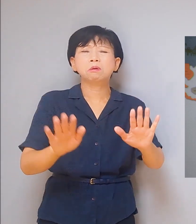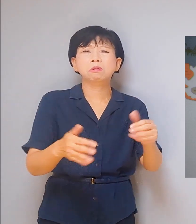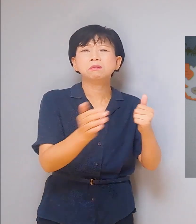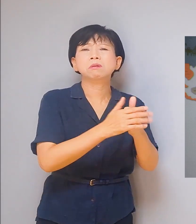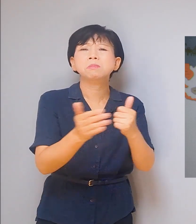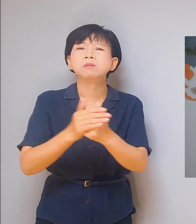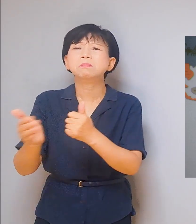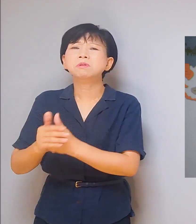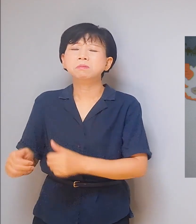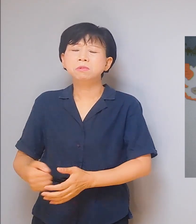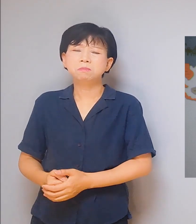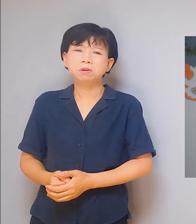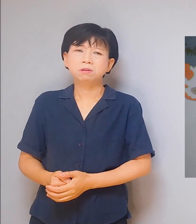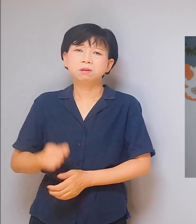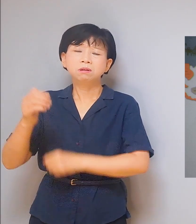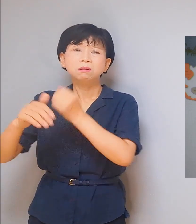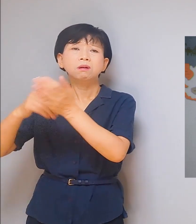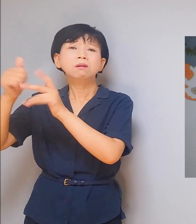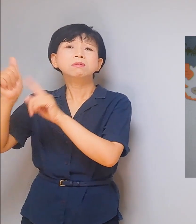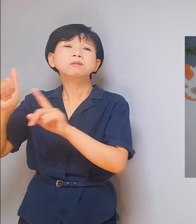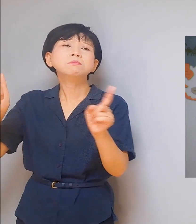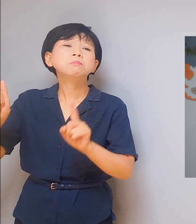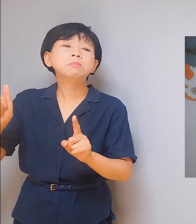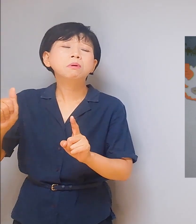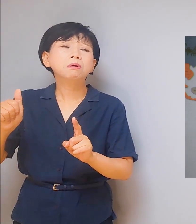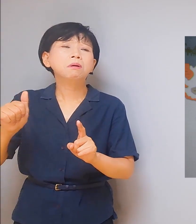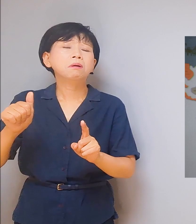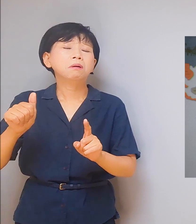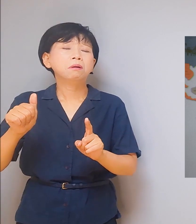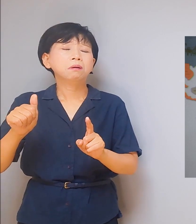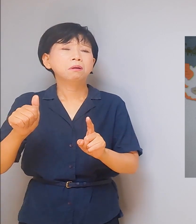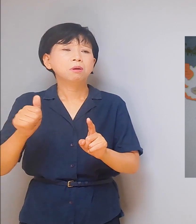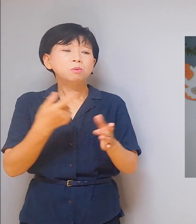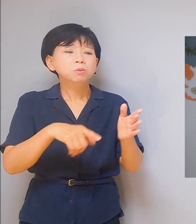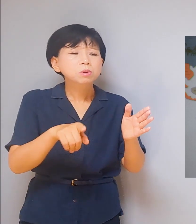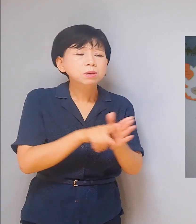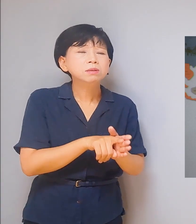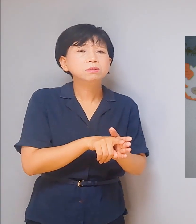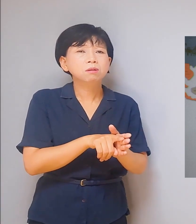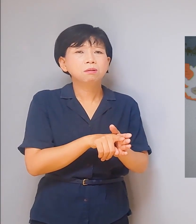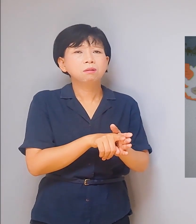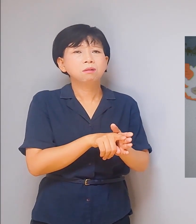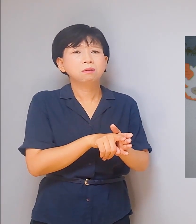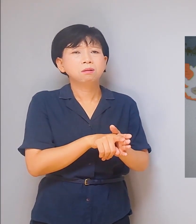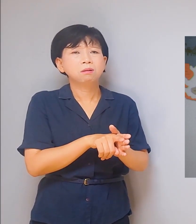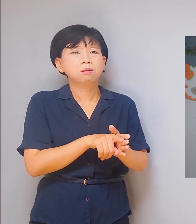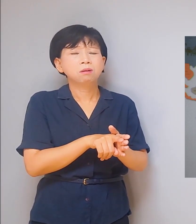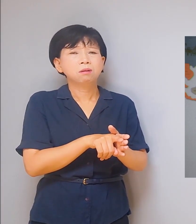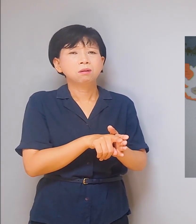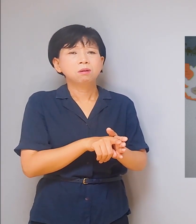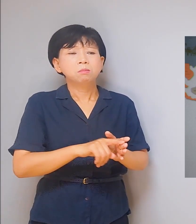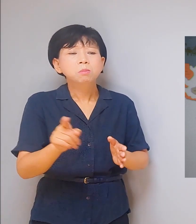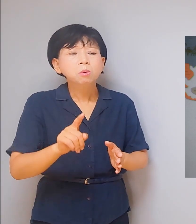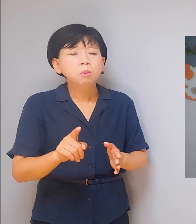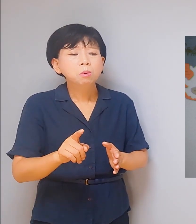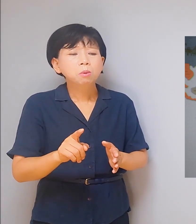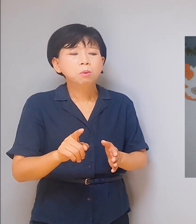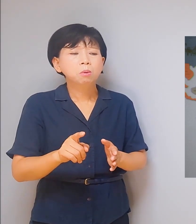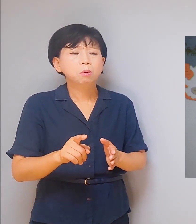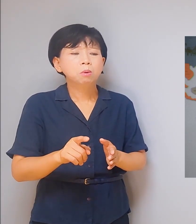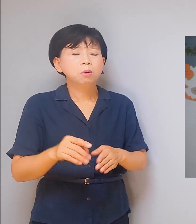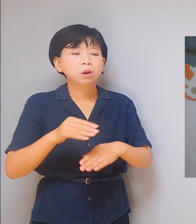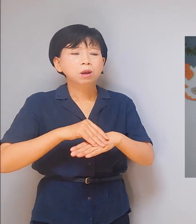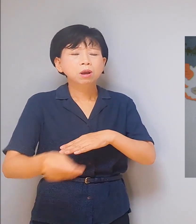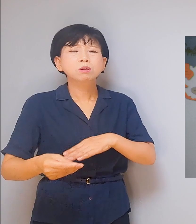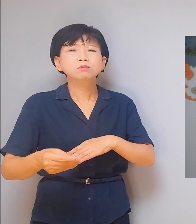거기까지만 하셨을까요? 아니잖아요. 하나님은 아담과 하와를 위해서 뭘 지어 입혀 주셨어요?